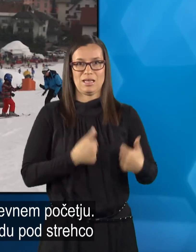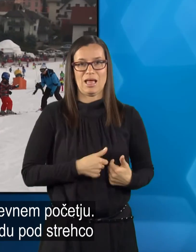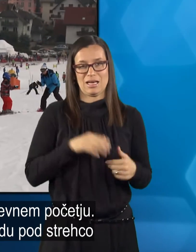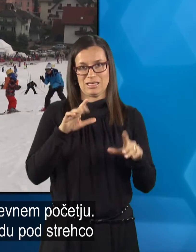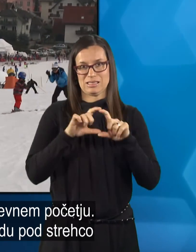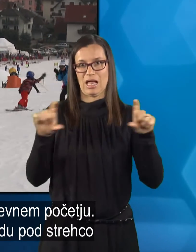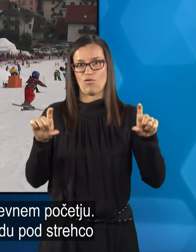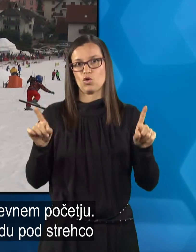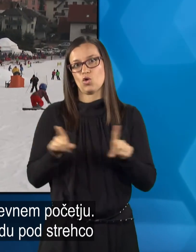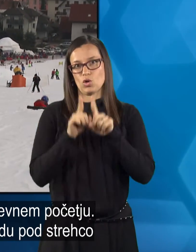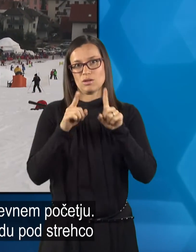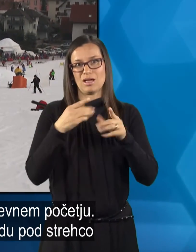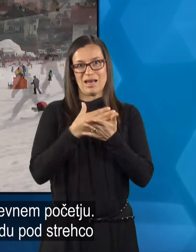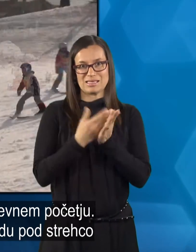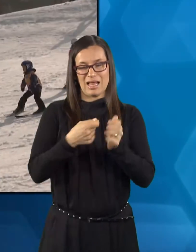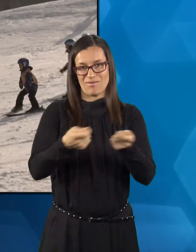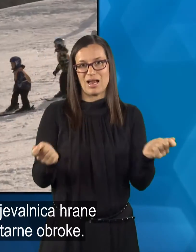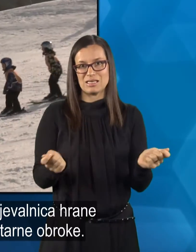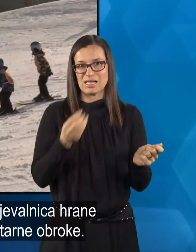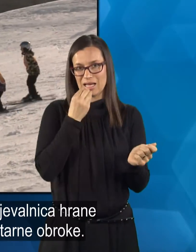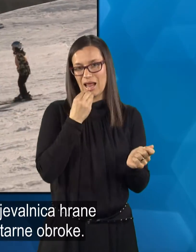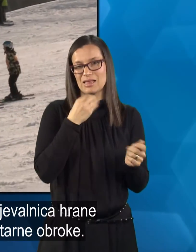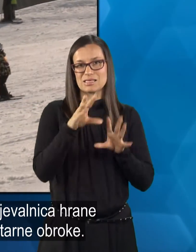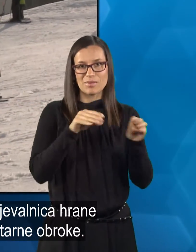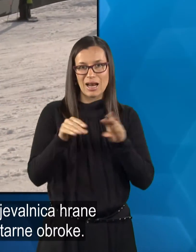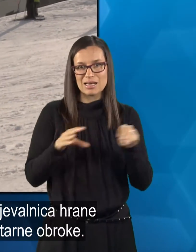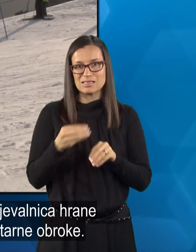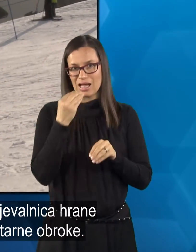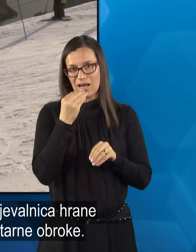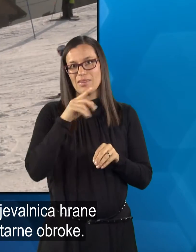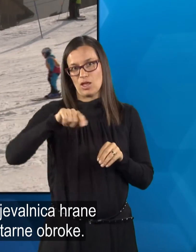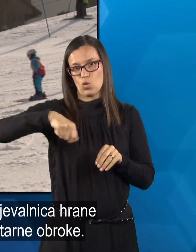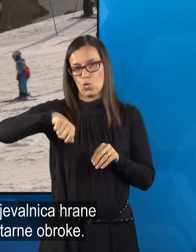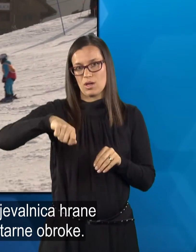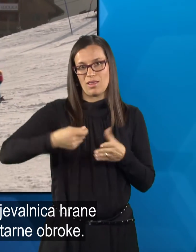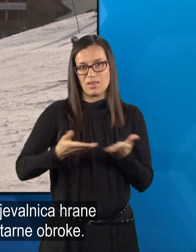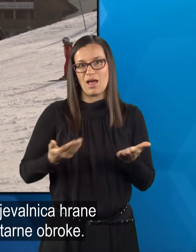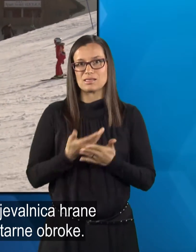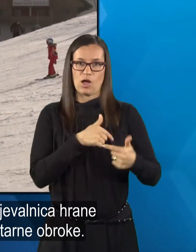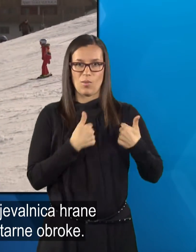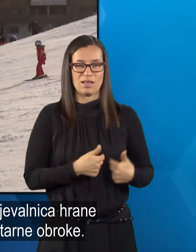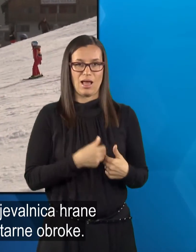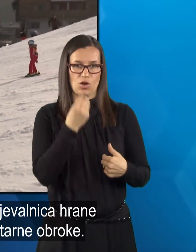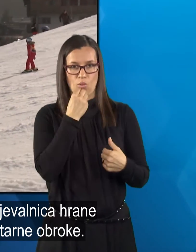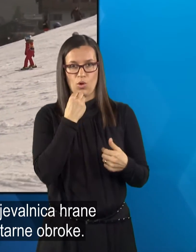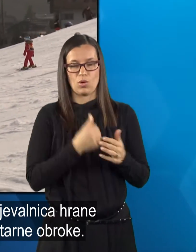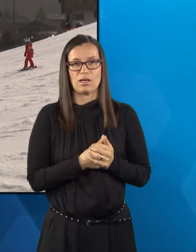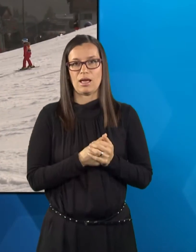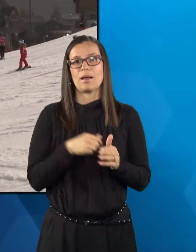humanitarni zavod, kot razdeljevalnica hrane in zbiralnica hrane in v bistvu kuhinja za humanitarne